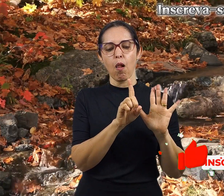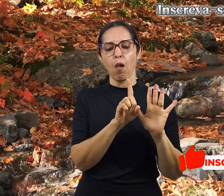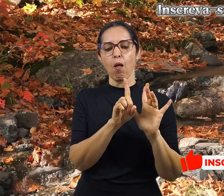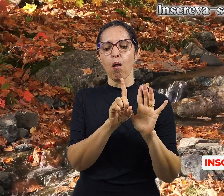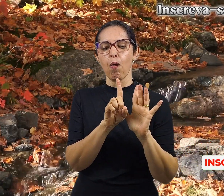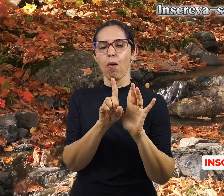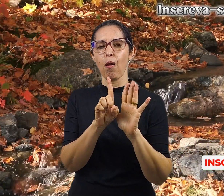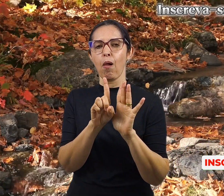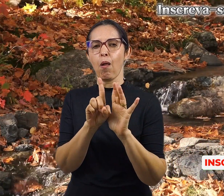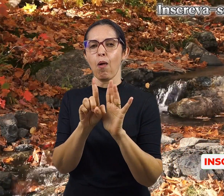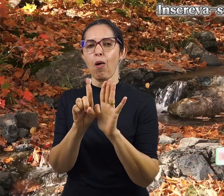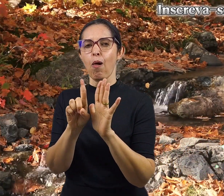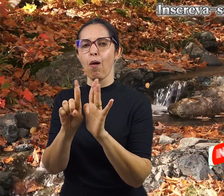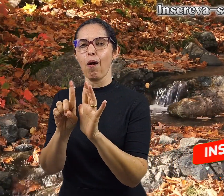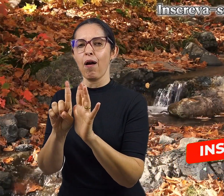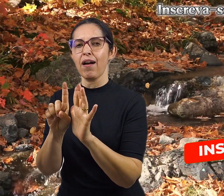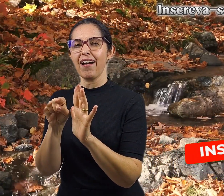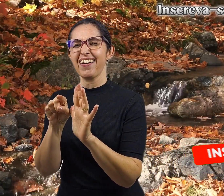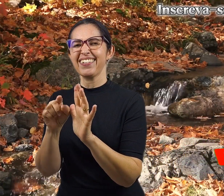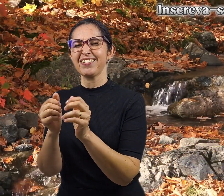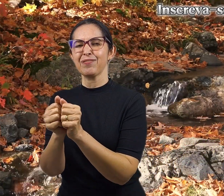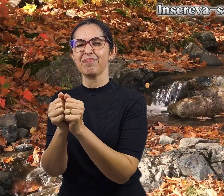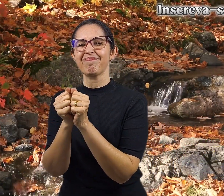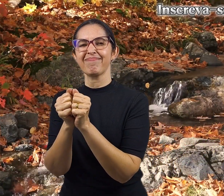Meus irmãos, é maravilhoso demais